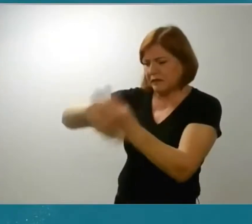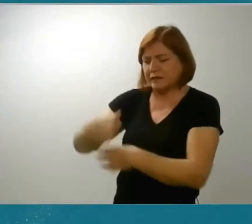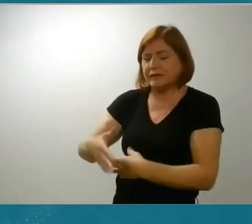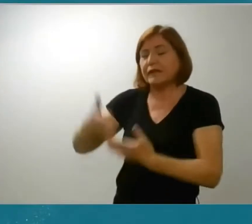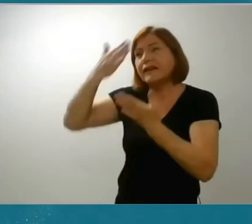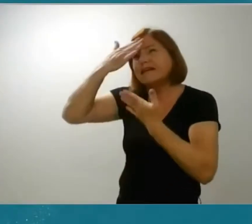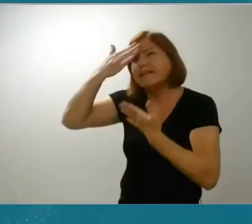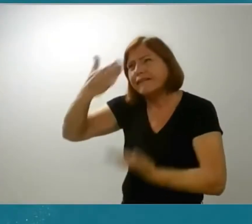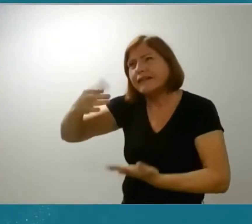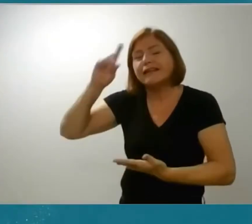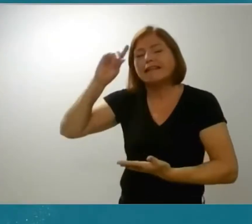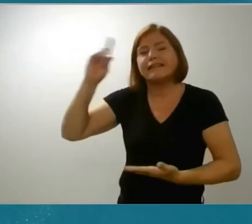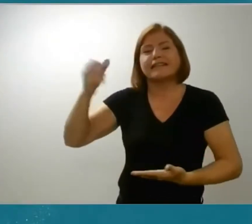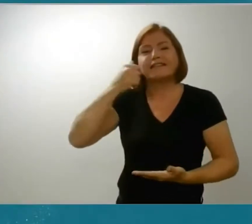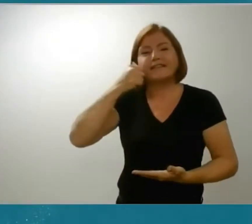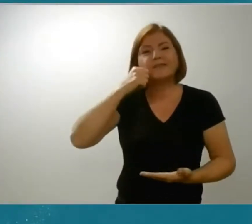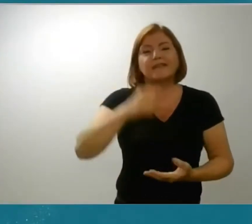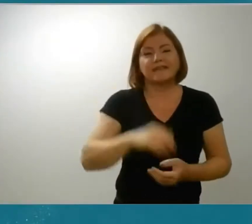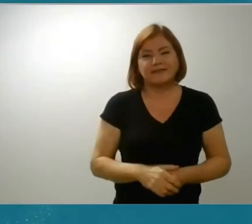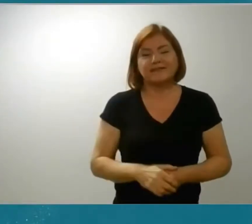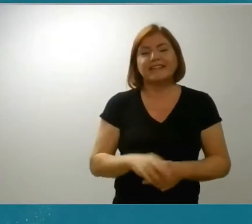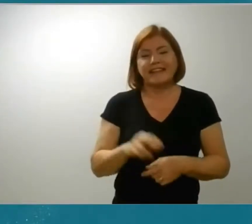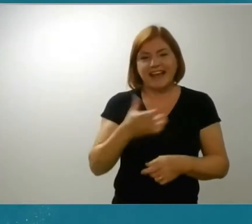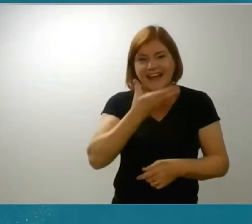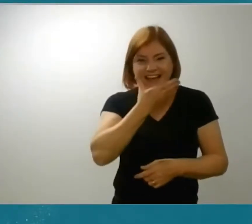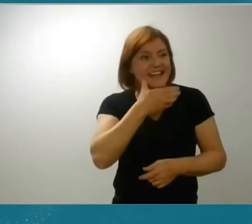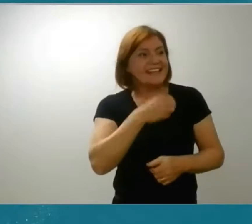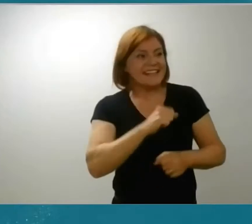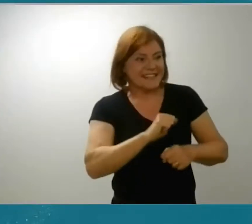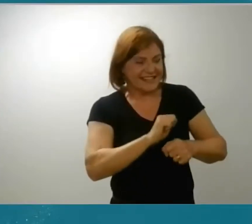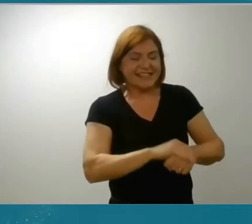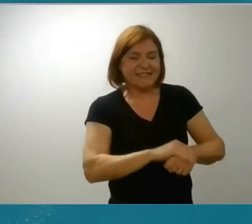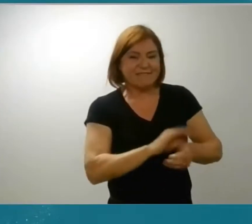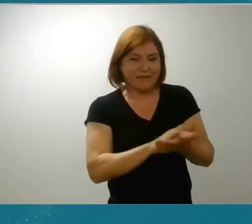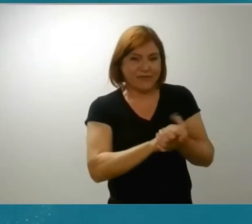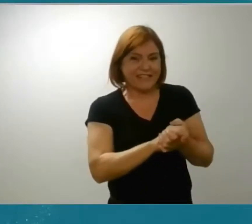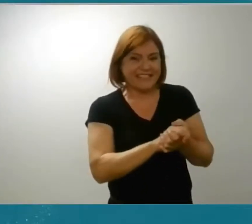Você tem que dar graças a Deus, irmãos, a mulher é auxiliadora.